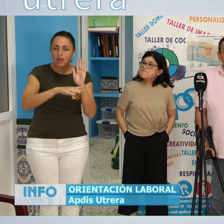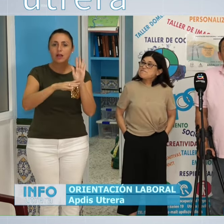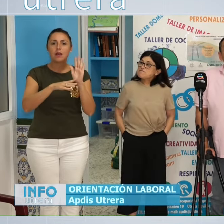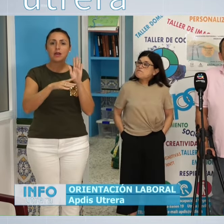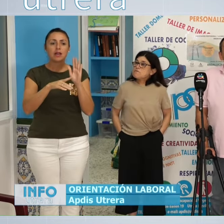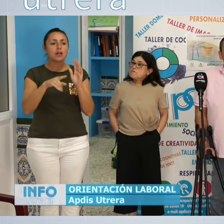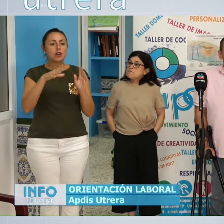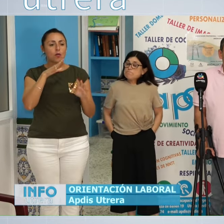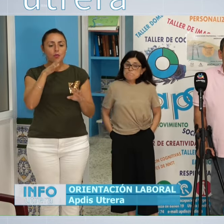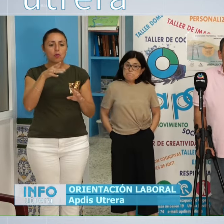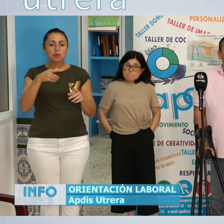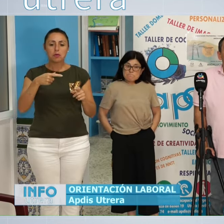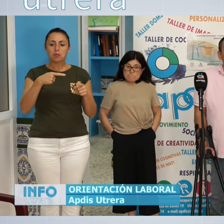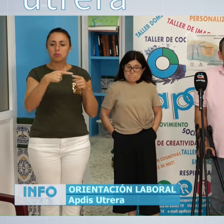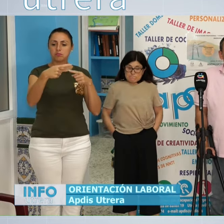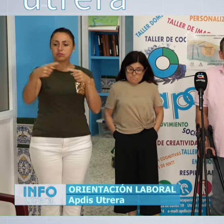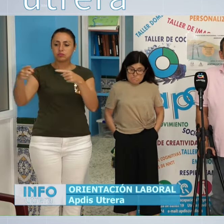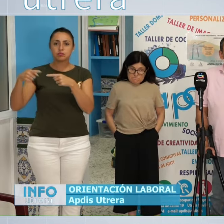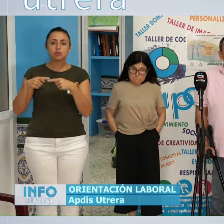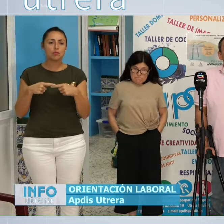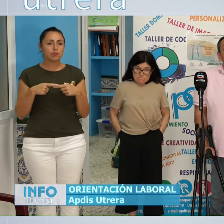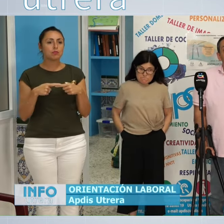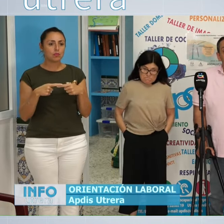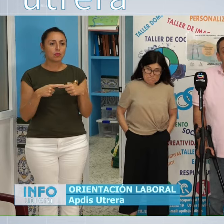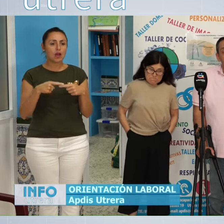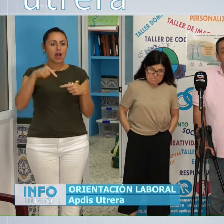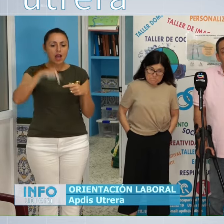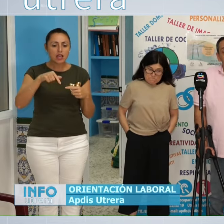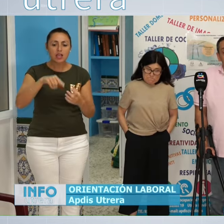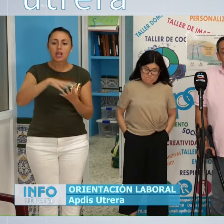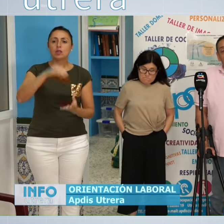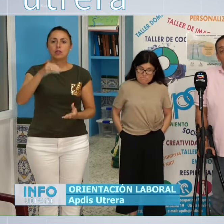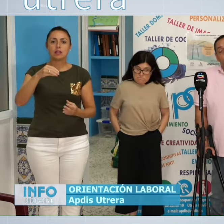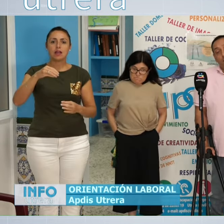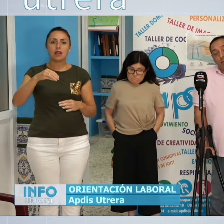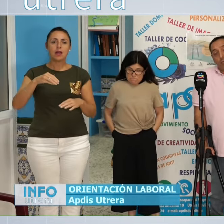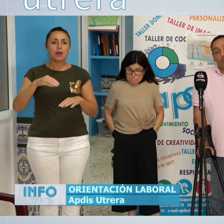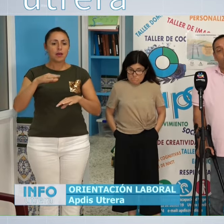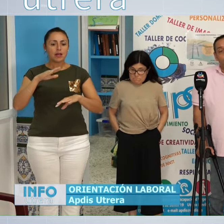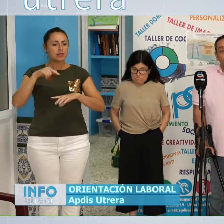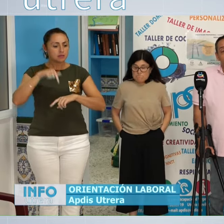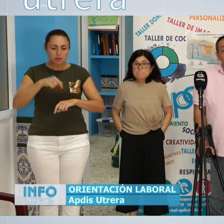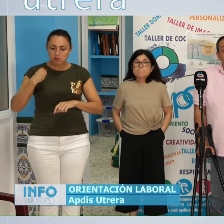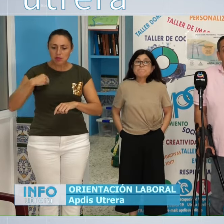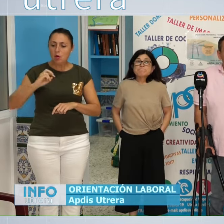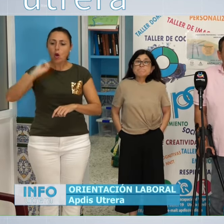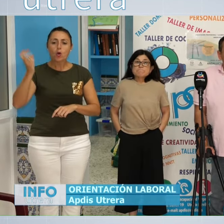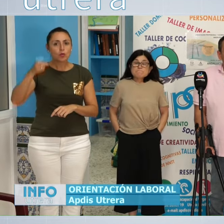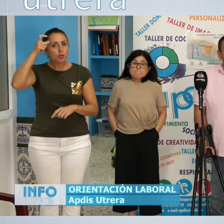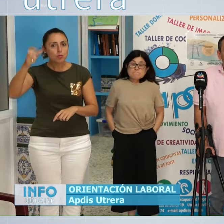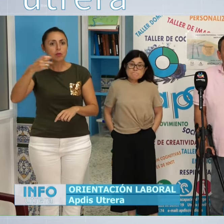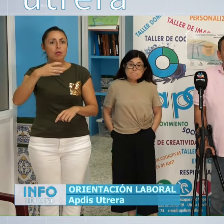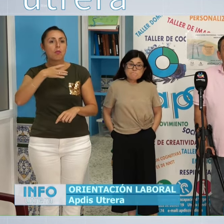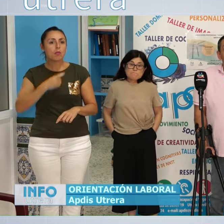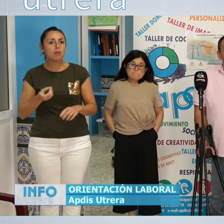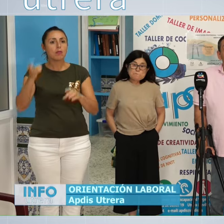es itinerante, pues va a hacerlo aquí en Utrera para impartirlo como, así como en otros pueblos. Gracias a